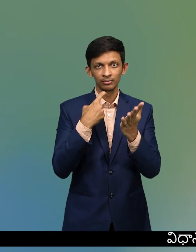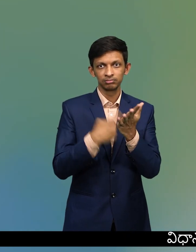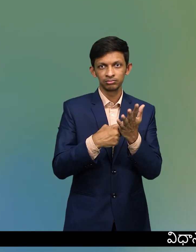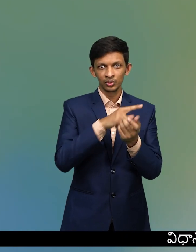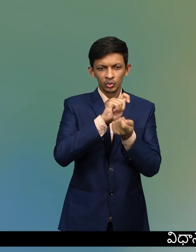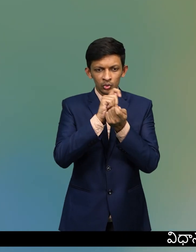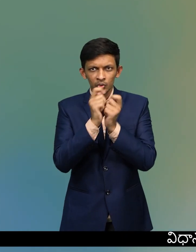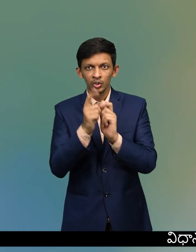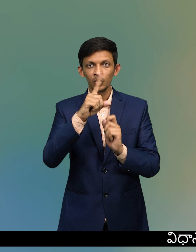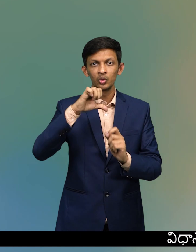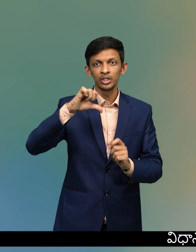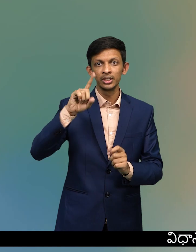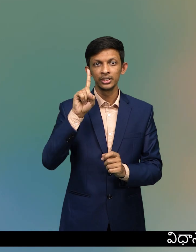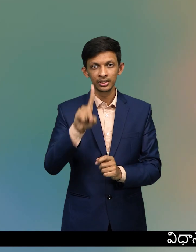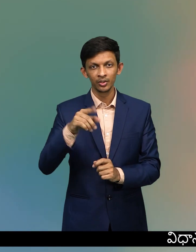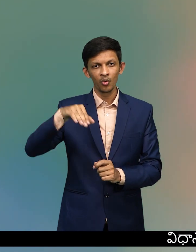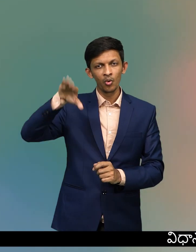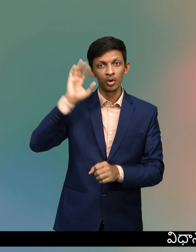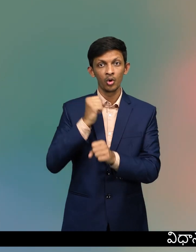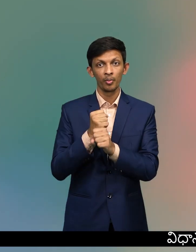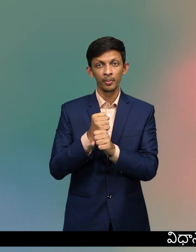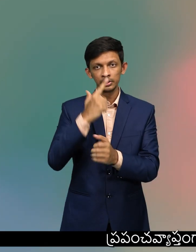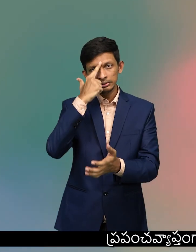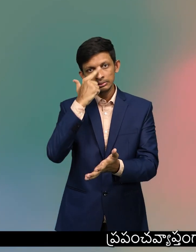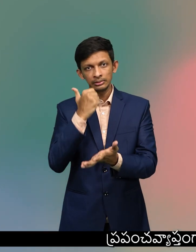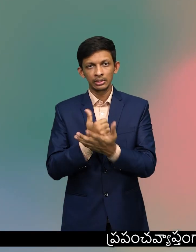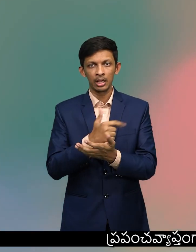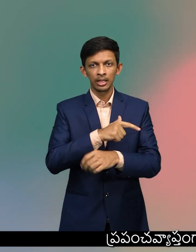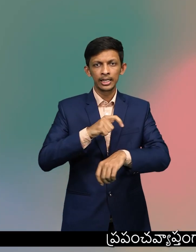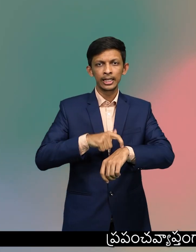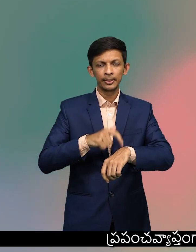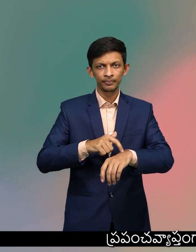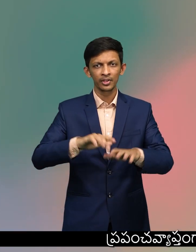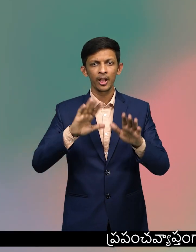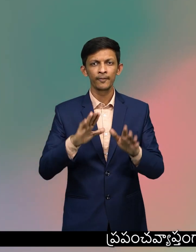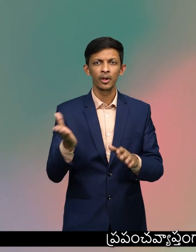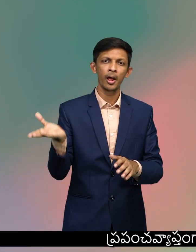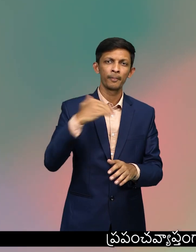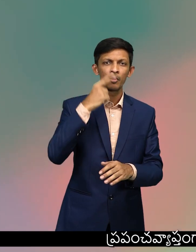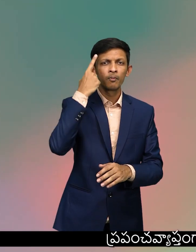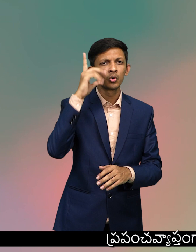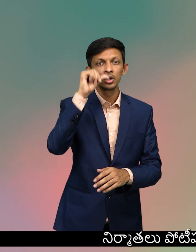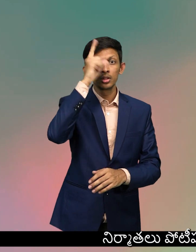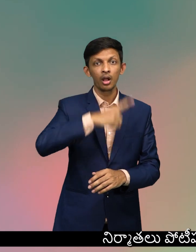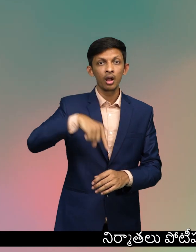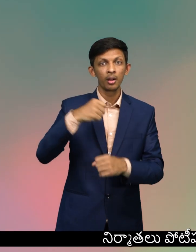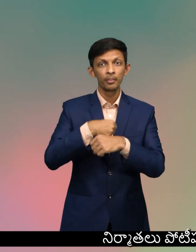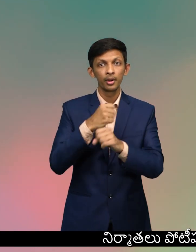విధాన మార్పులు. 1991 ప్రపంచవ్యాప్తంగా ఉన్న నిర్మాతలతో భారీ నిర్మాతలు పోటీపడే